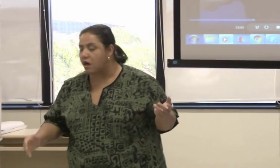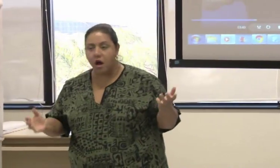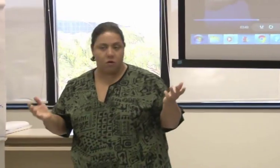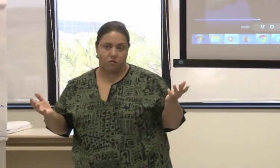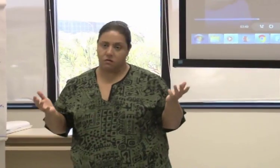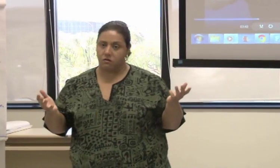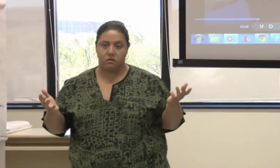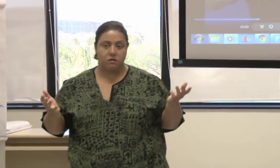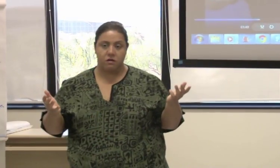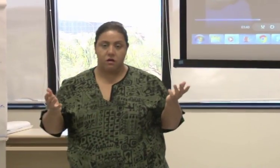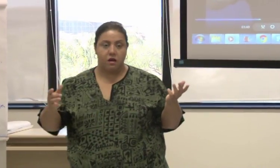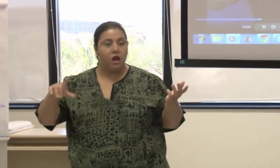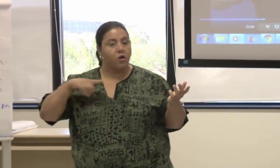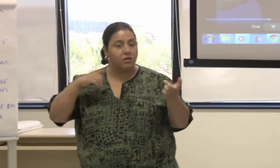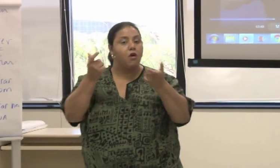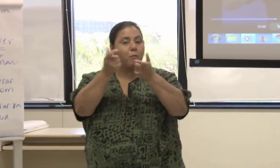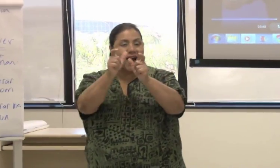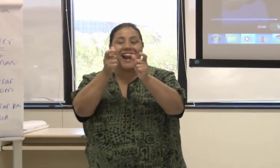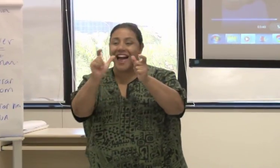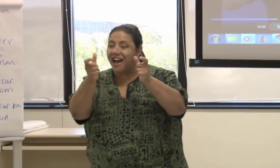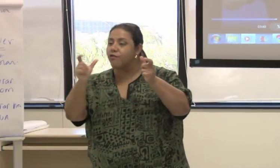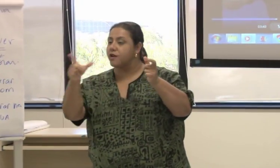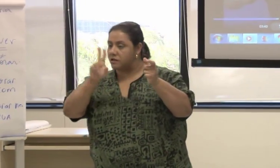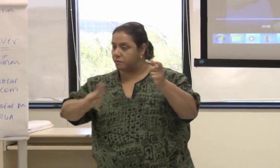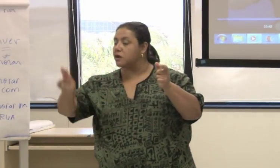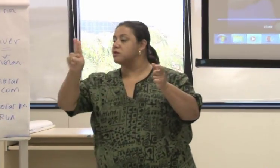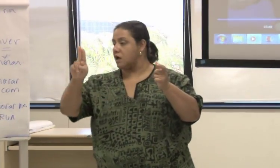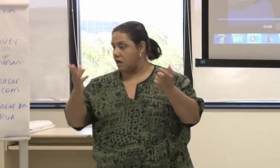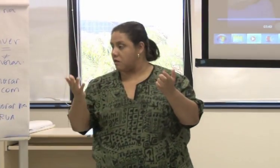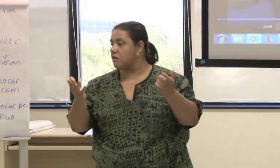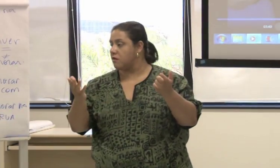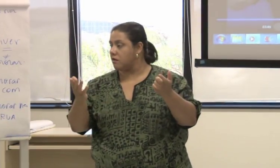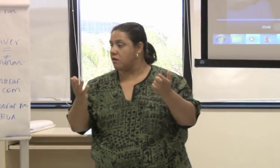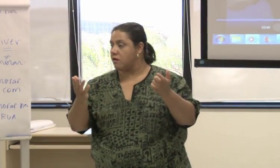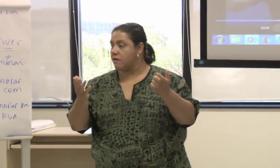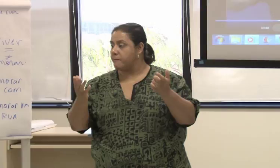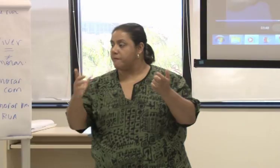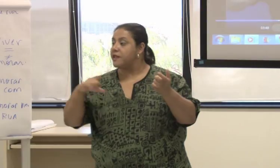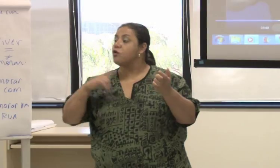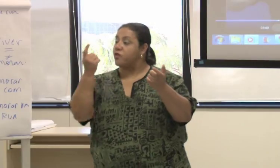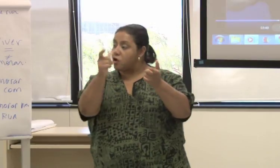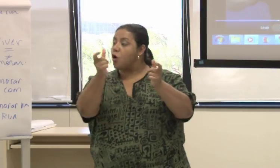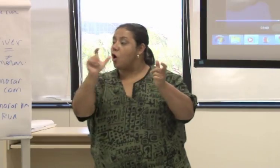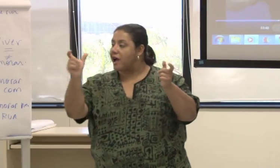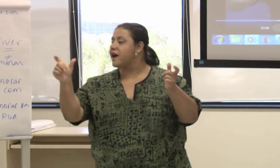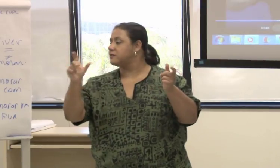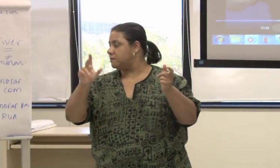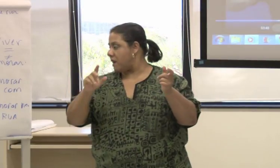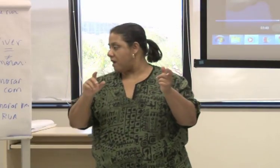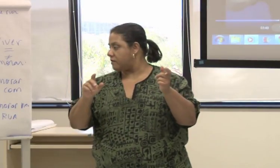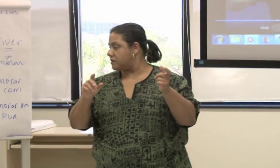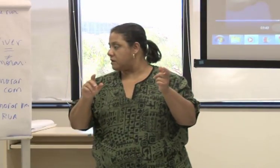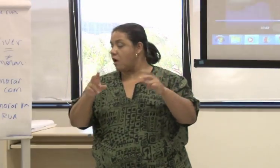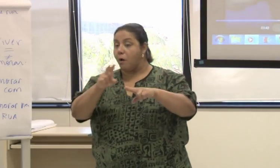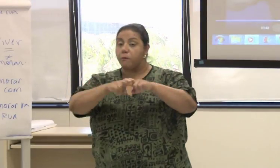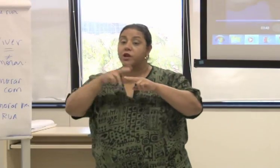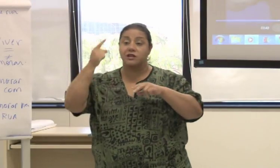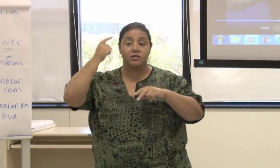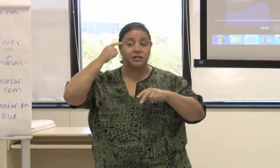Não. Eu tenho palavras para usar. E eu tenho que colocar essas palavras. Por isso que vocês têm